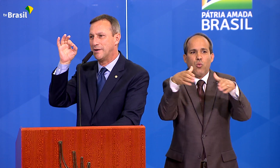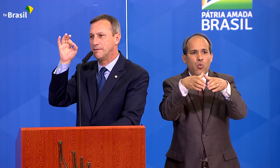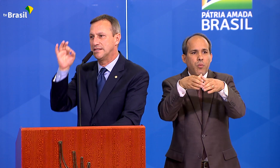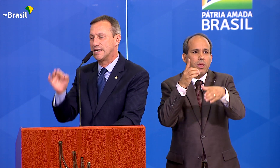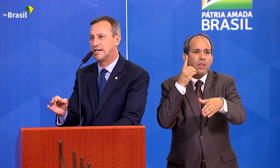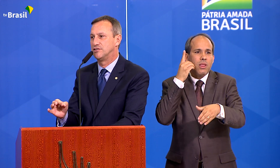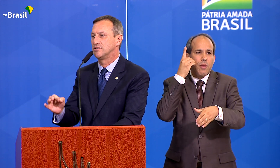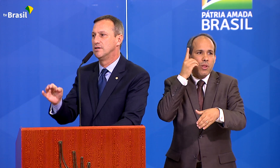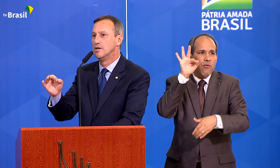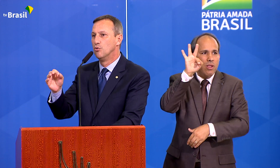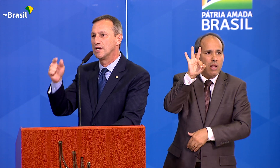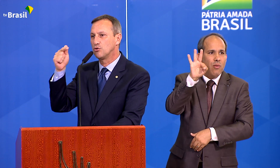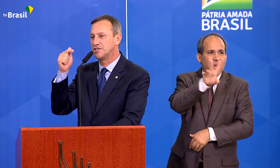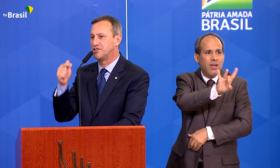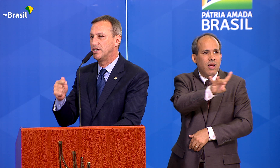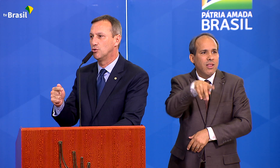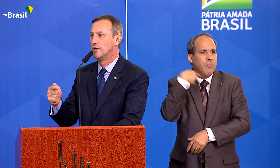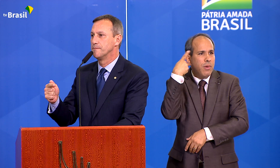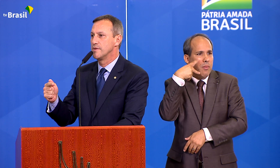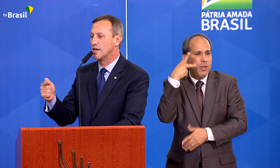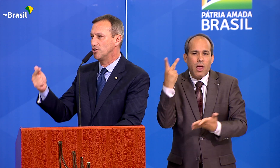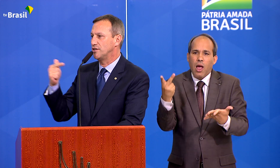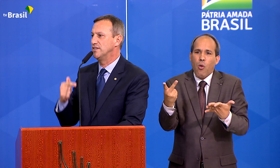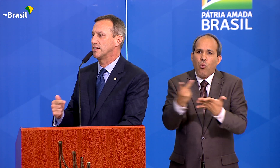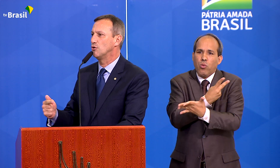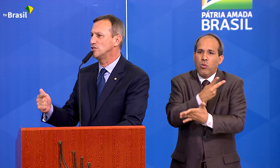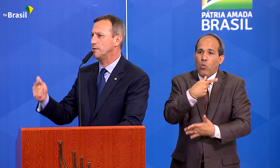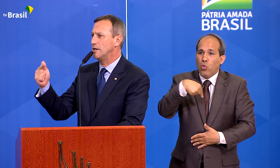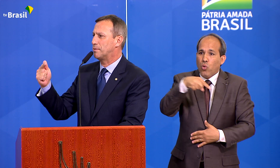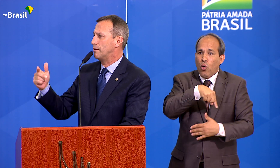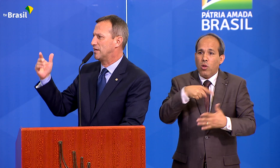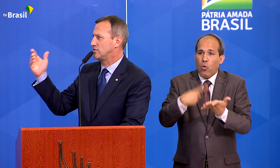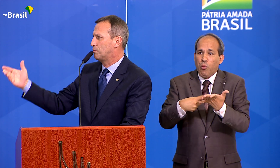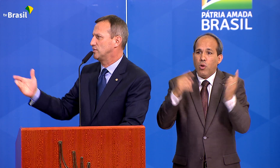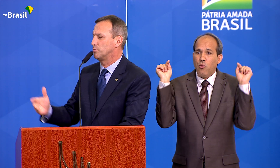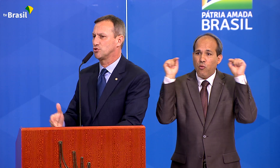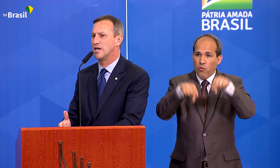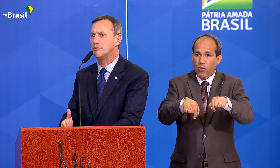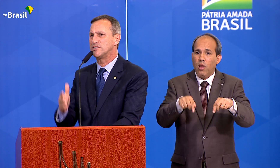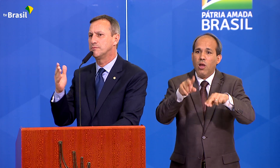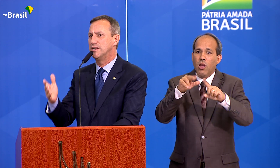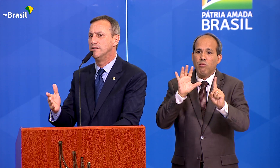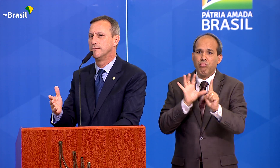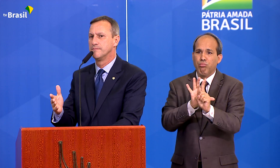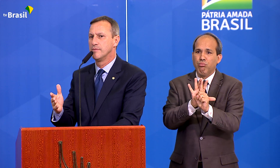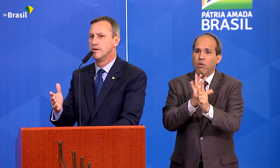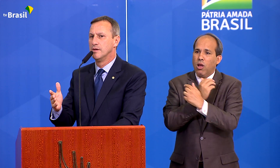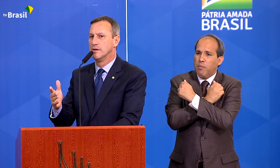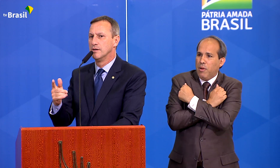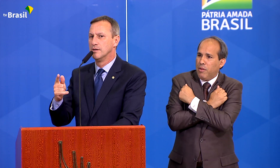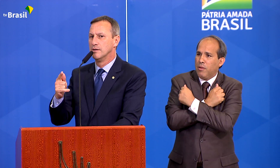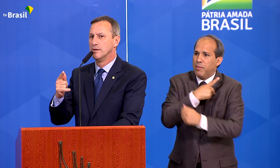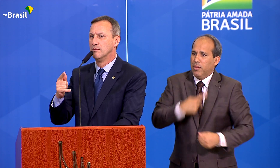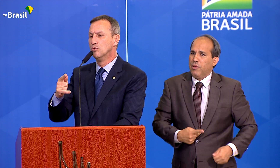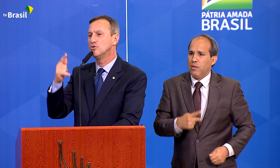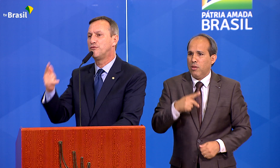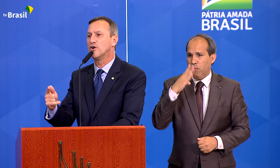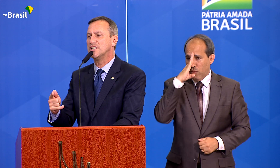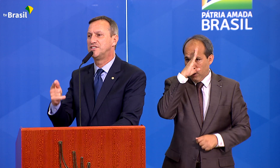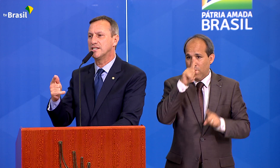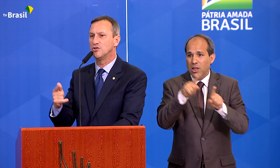senhores parlamentares o que aconteceu e a nossa vida que hoje é para passar o presidente bolsonaro mas também